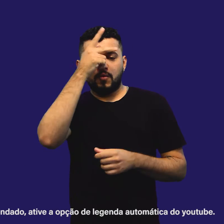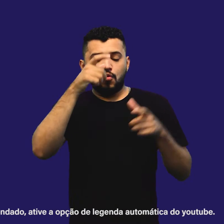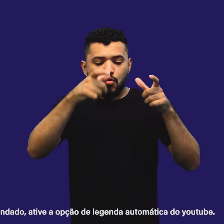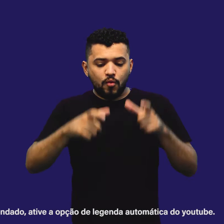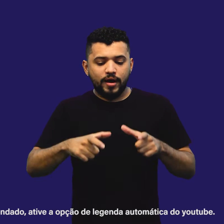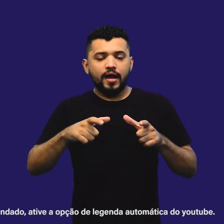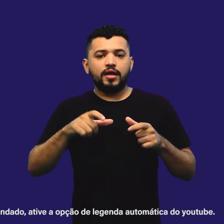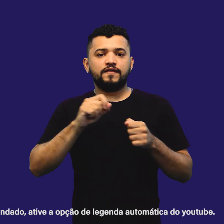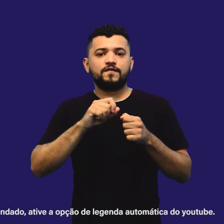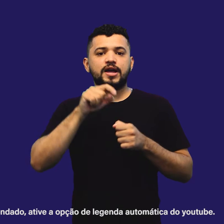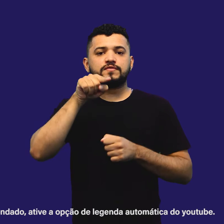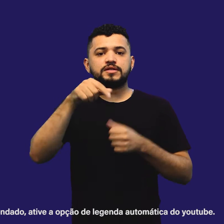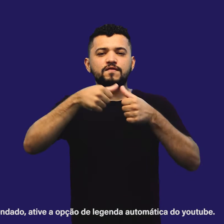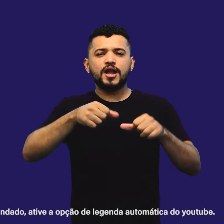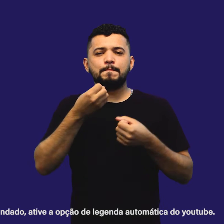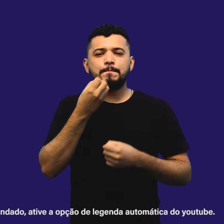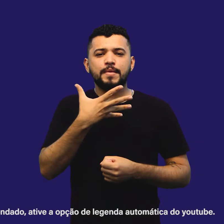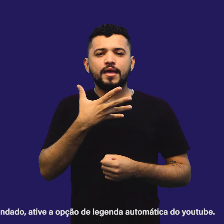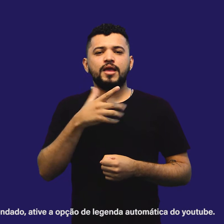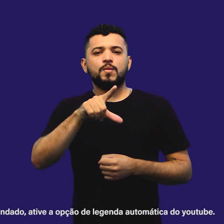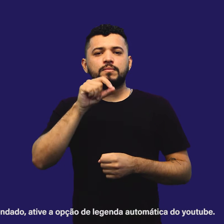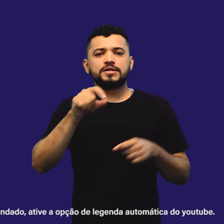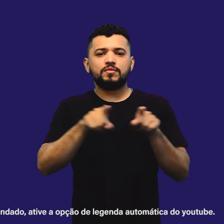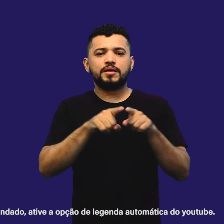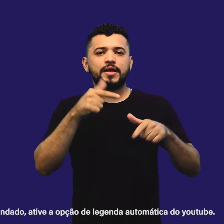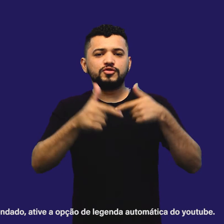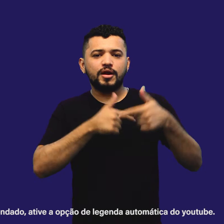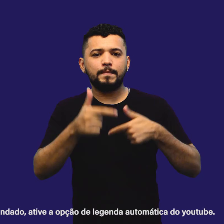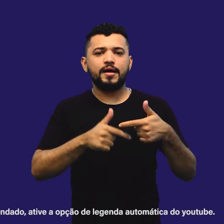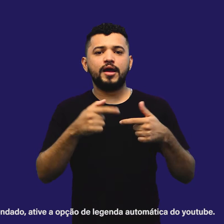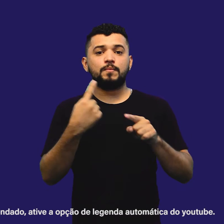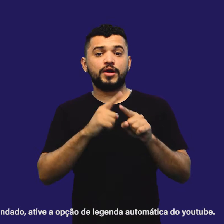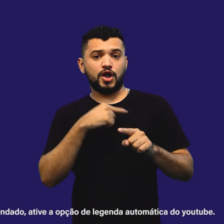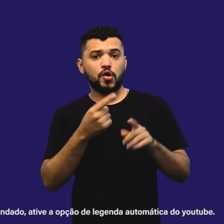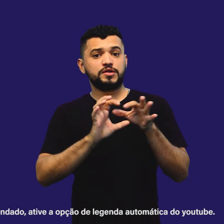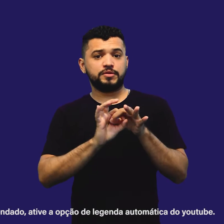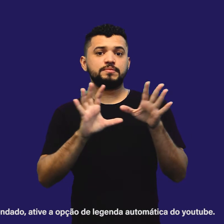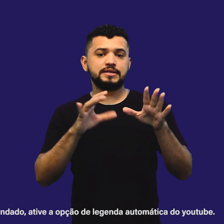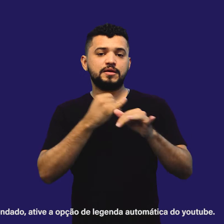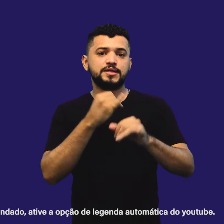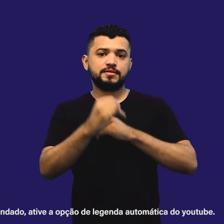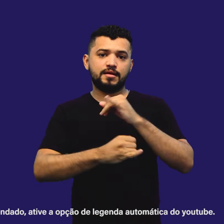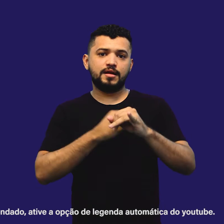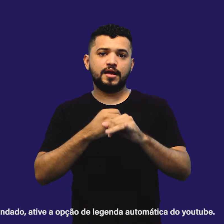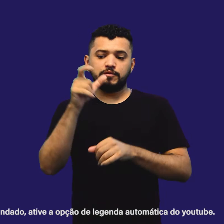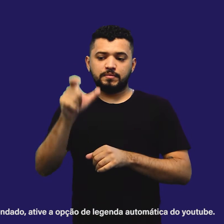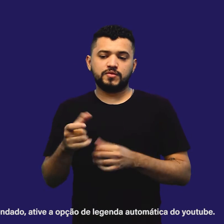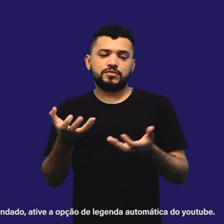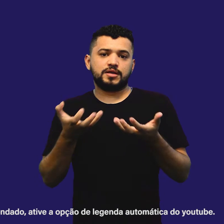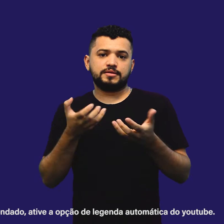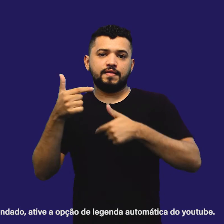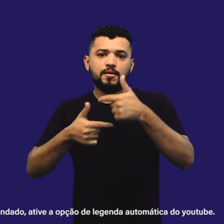dá uma opção de trabalho ali também, né? A partir do momento que a gente disponibiliza a internet, a gente traz essa opção para o cliente